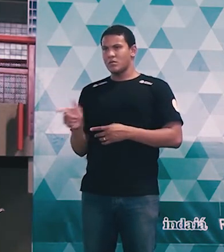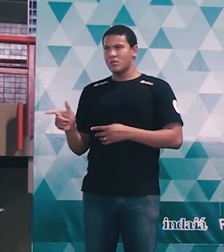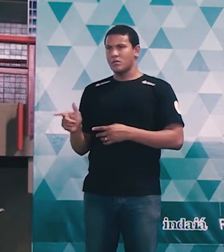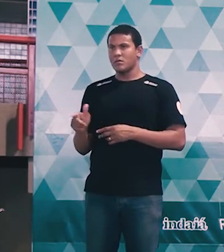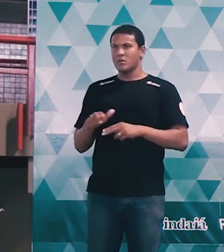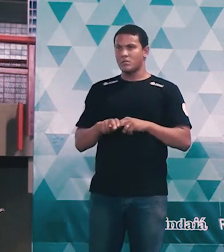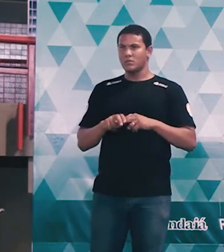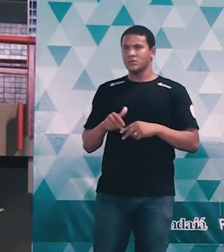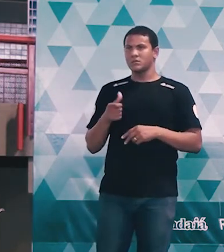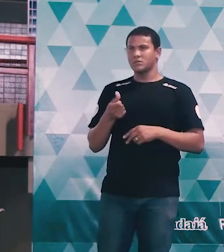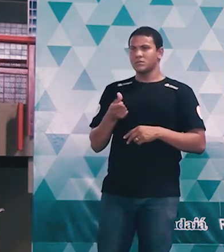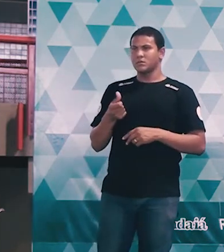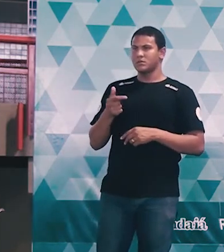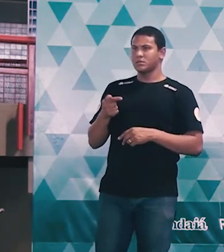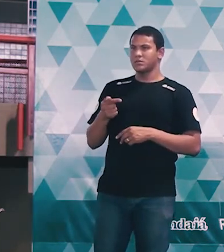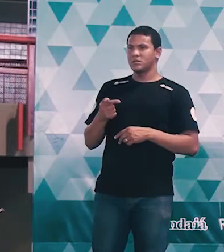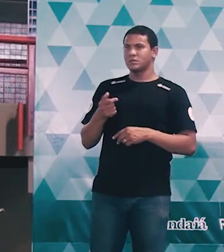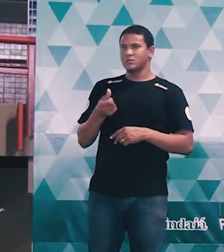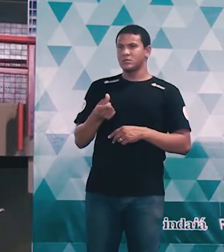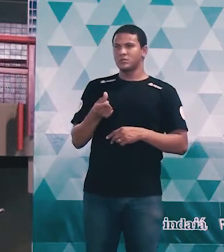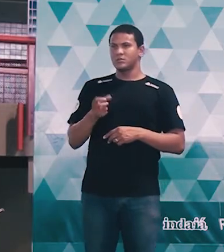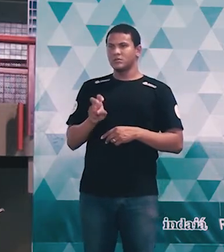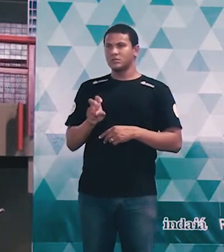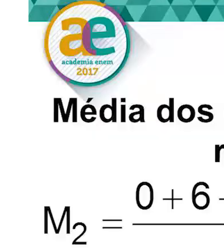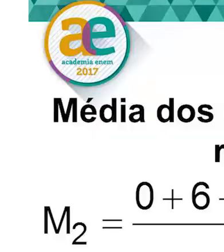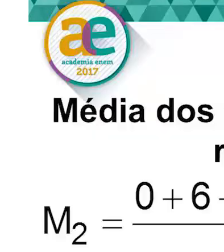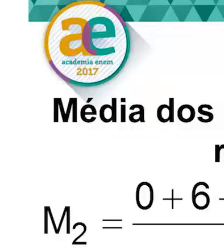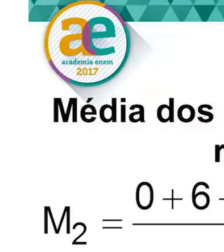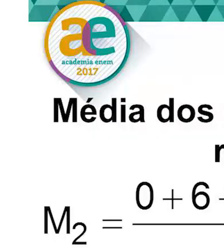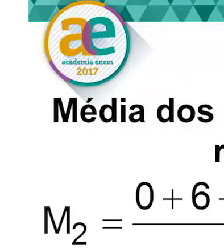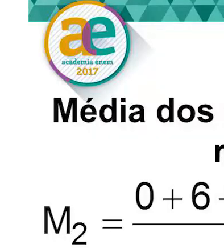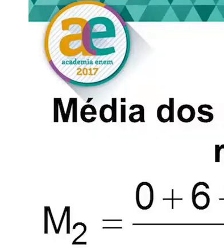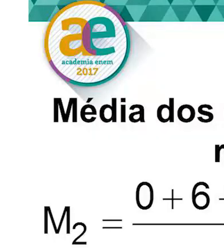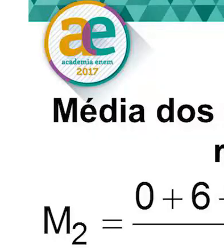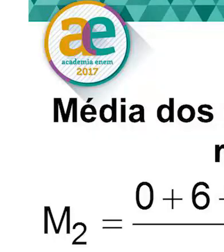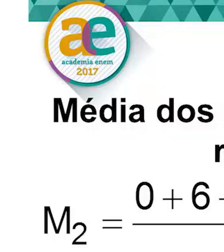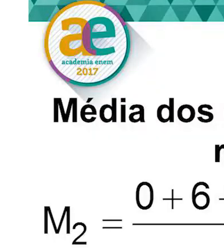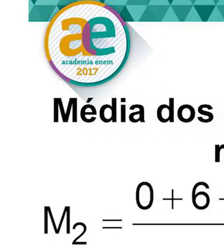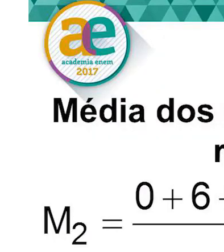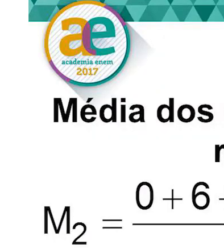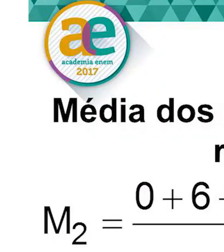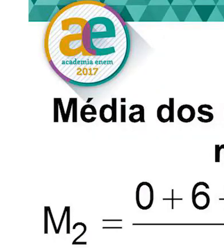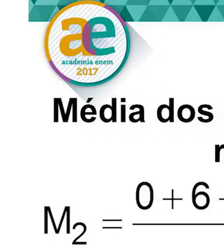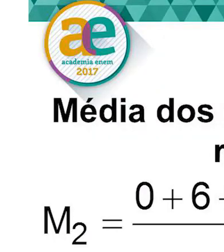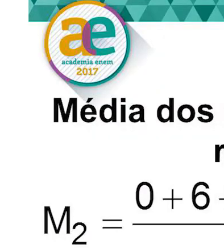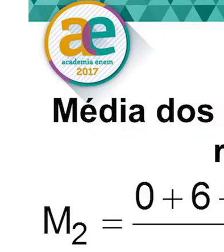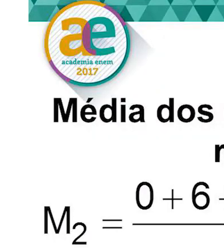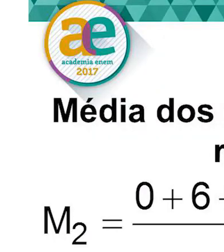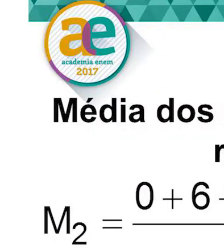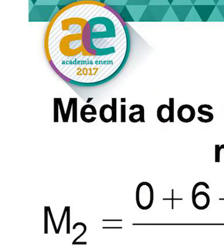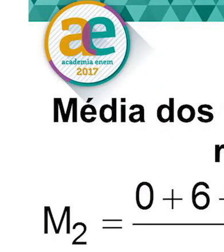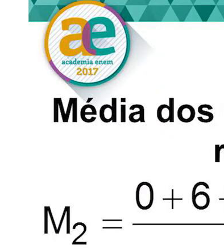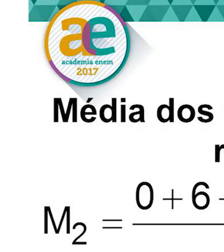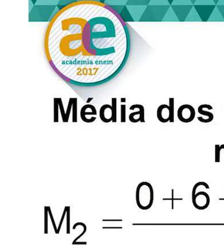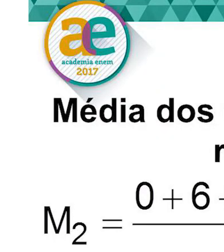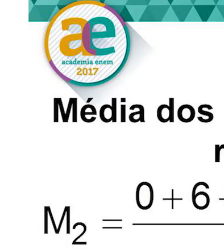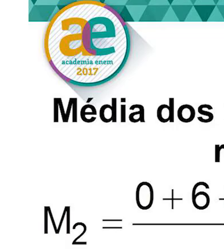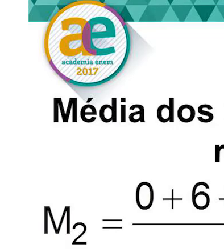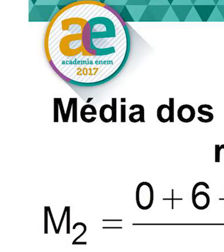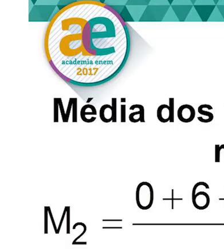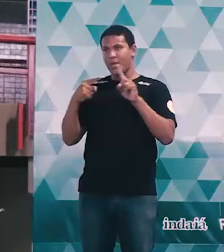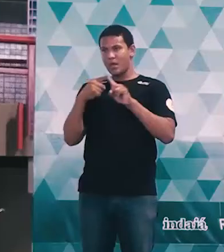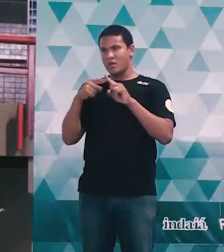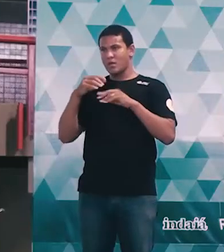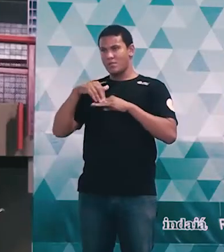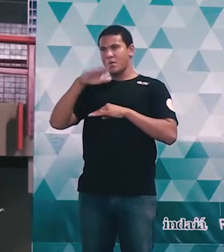6 e 5, porque esses valores são os valores que estão acima da média. Muito bem. Então são 4 valores acima